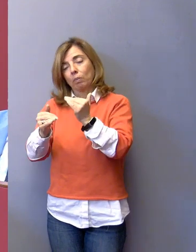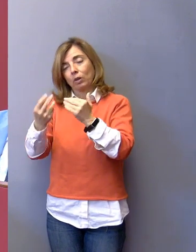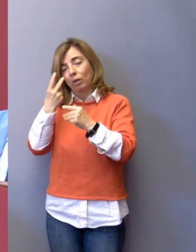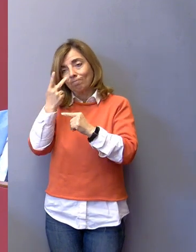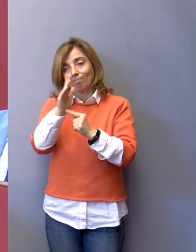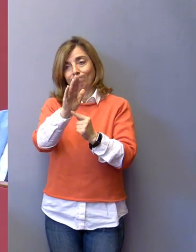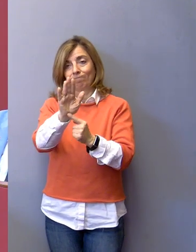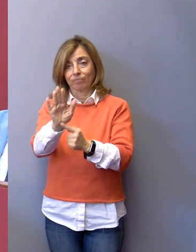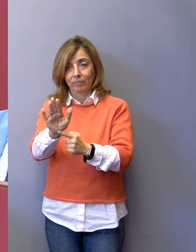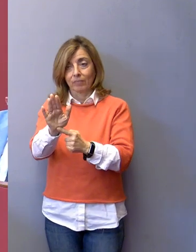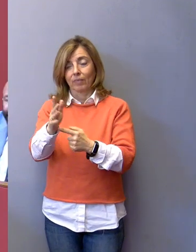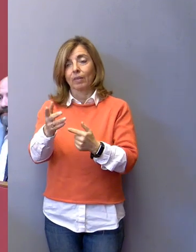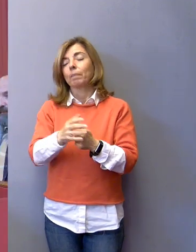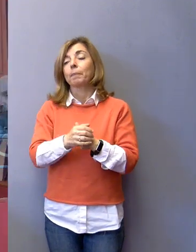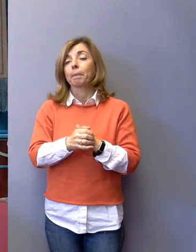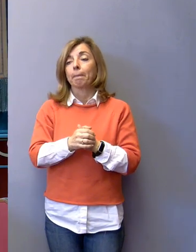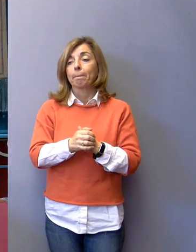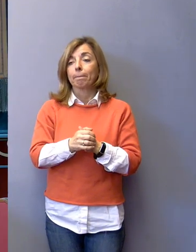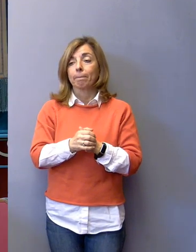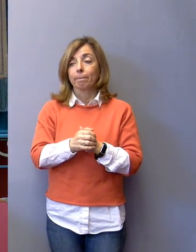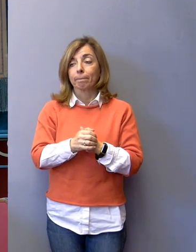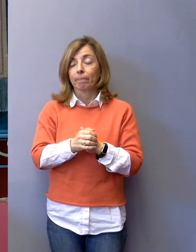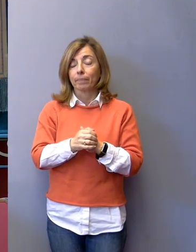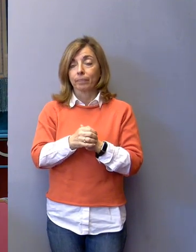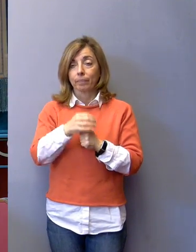dell'intero consiglio e della giunta Grazie